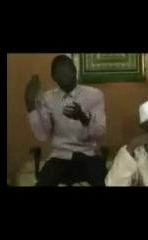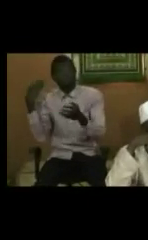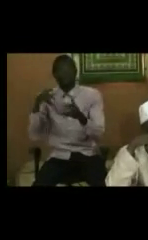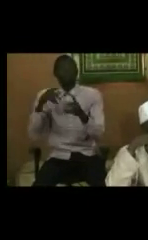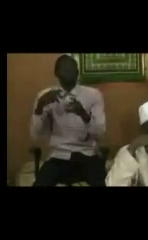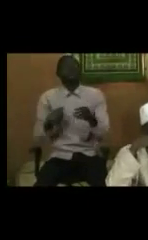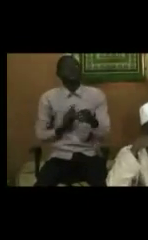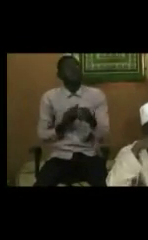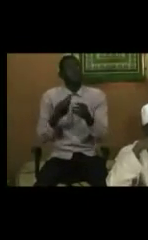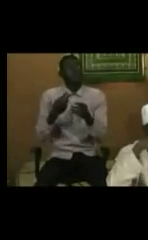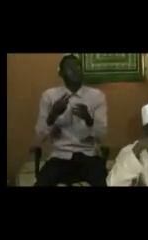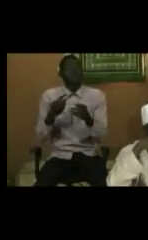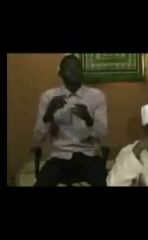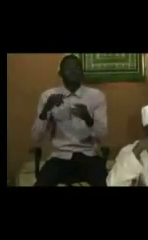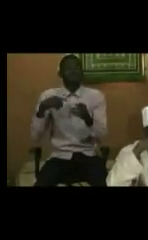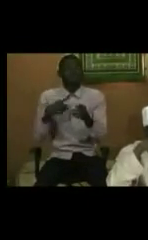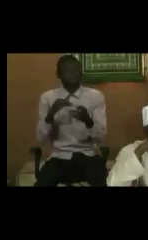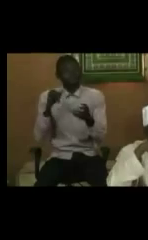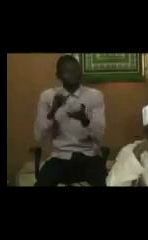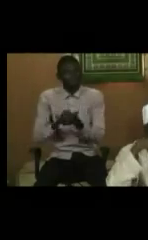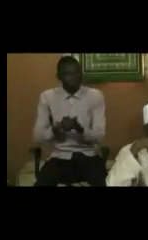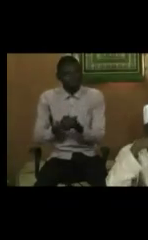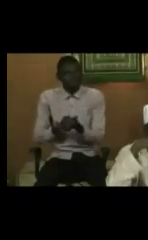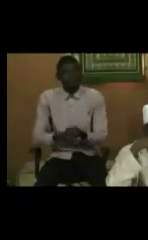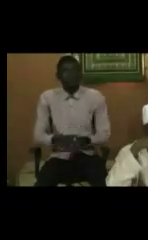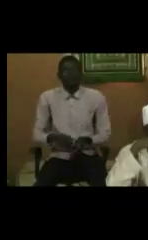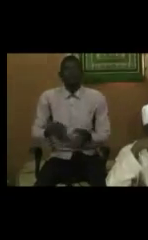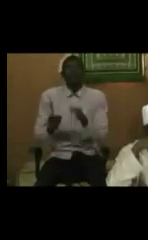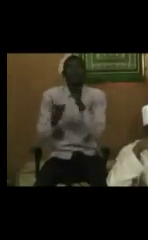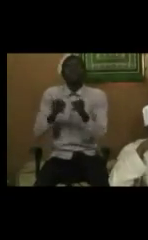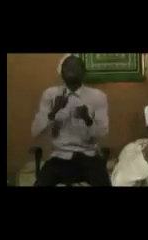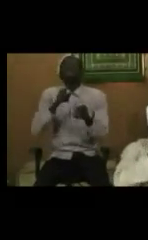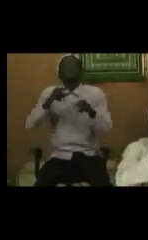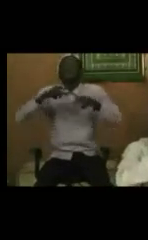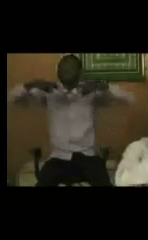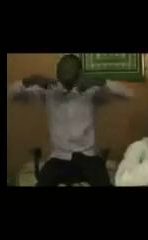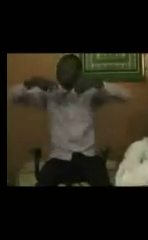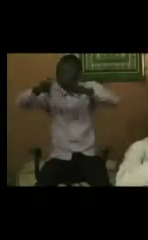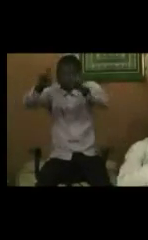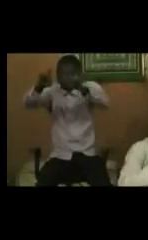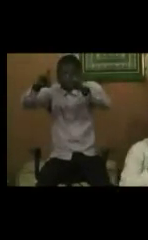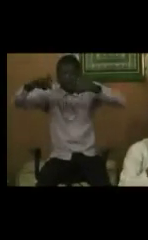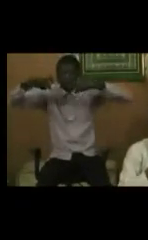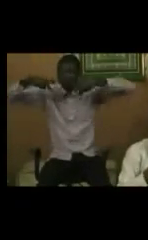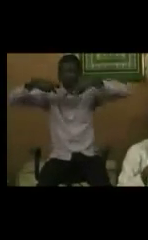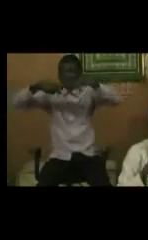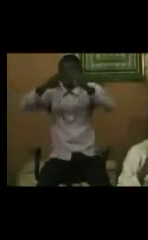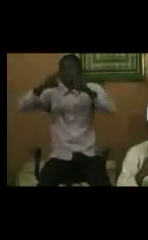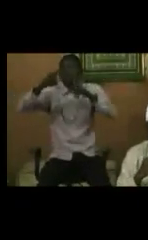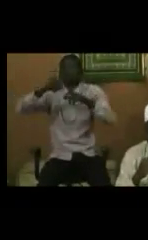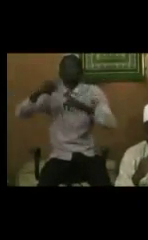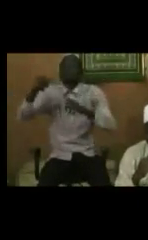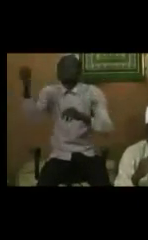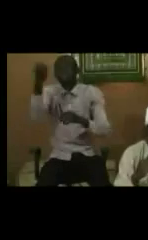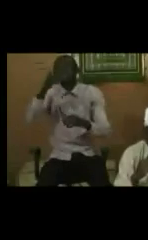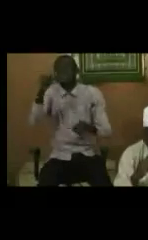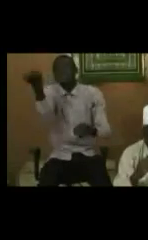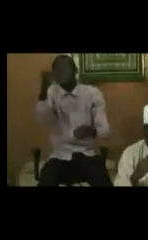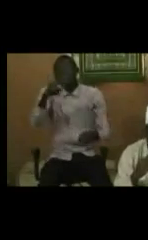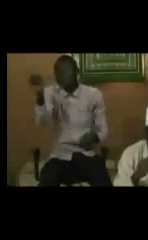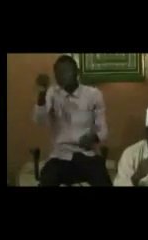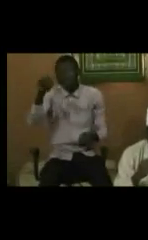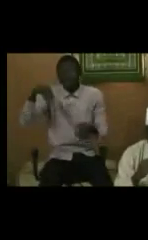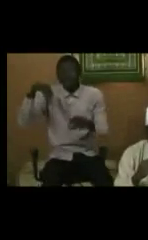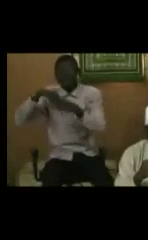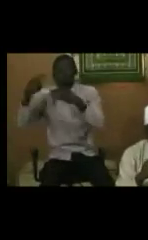كان صريح اورو تارا في صلاة القصر ني بارون قصرو ني فاكوت